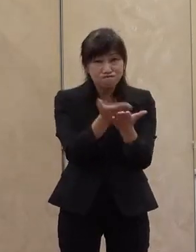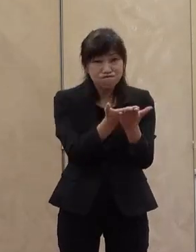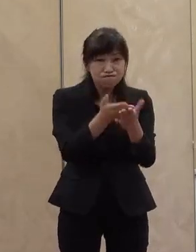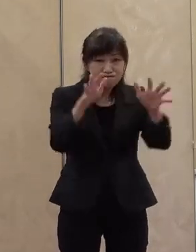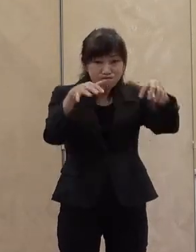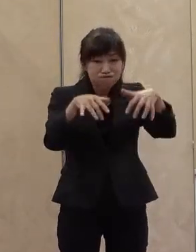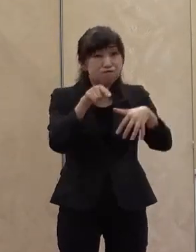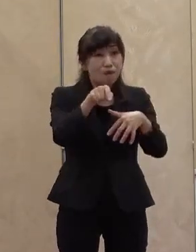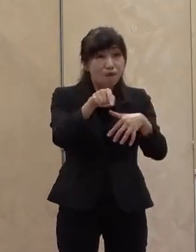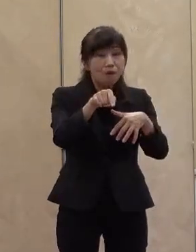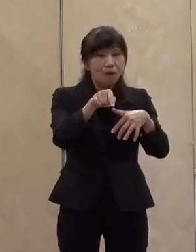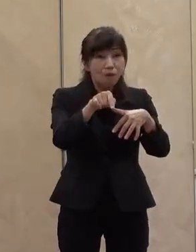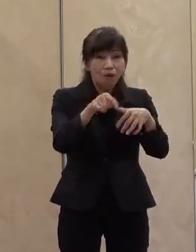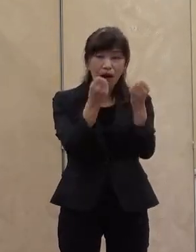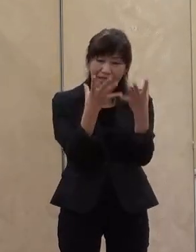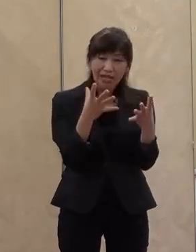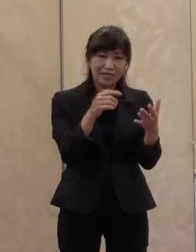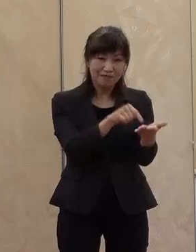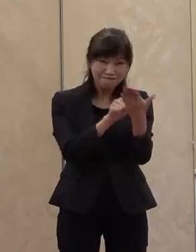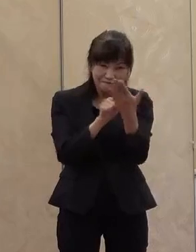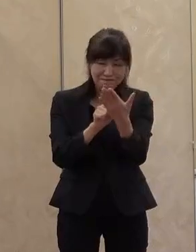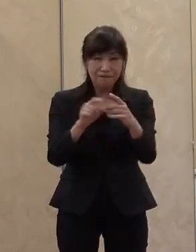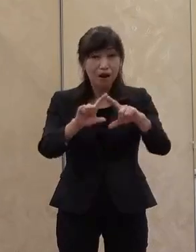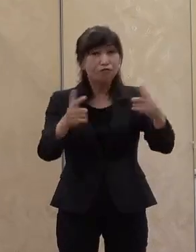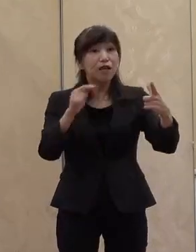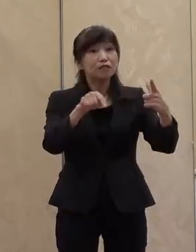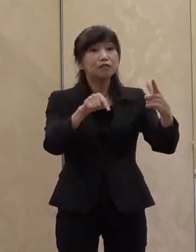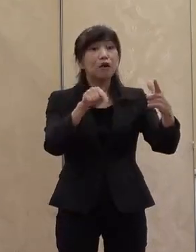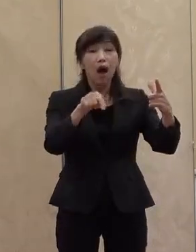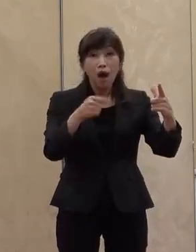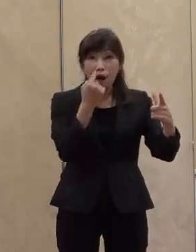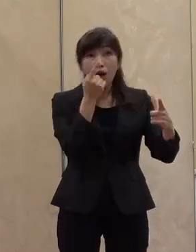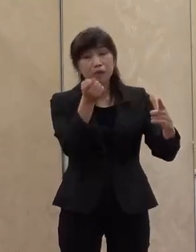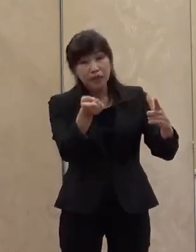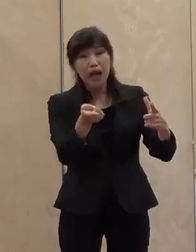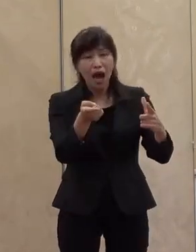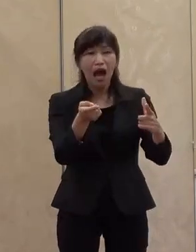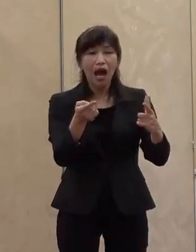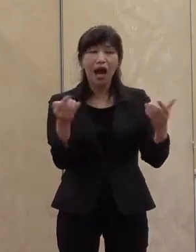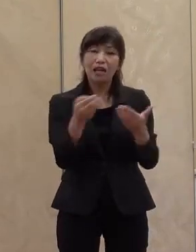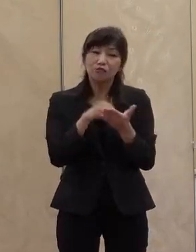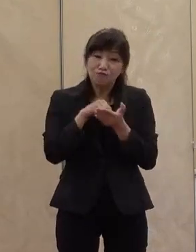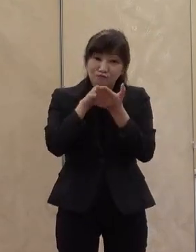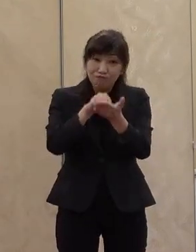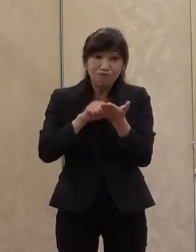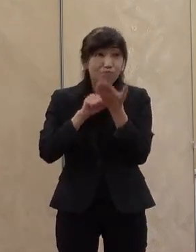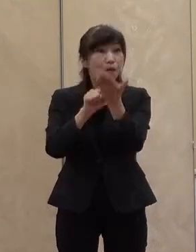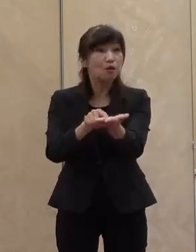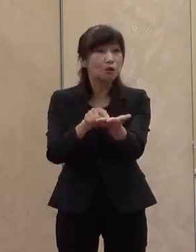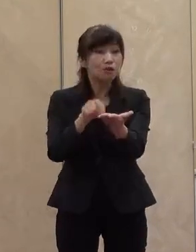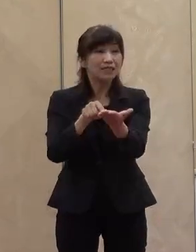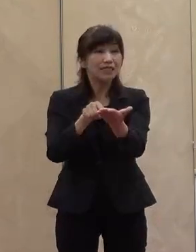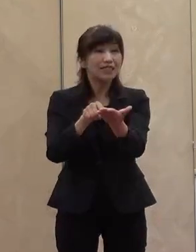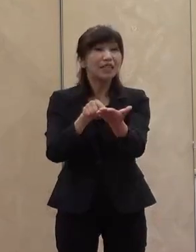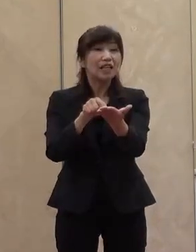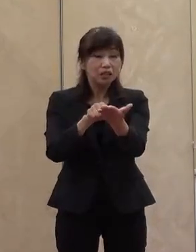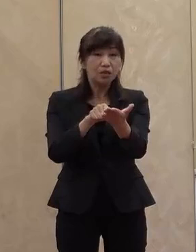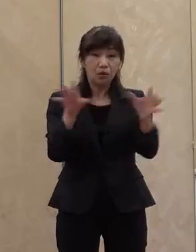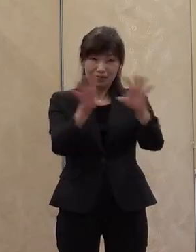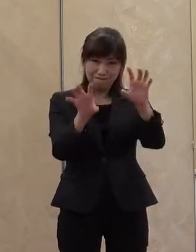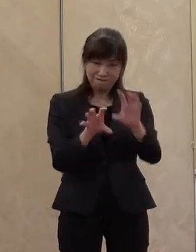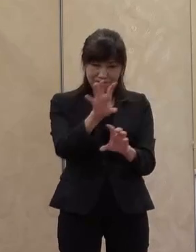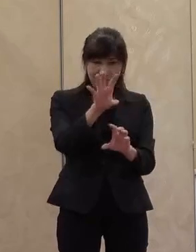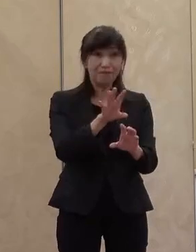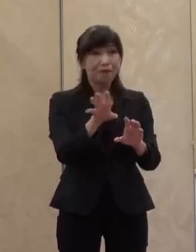人を開拓していって、その事業者に求人の申し込みをしてもらいます。求人の申し込みをしてもらったのを求人特集としてここで組んでいきます。